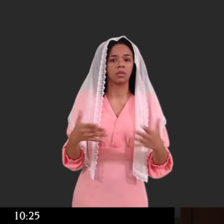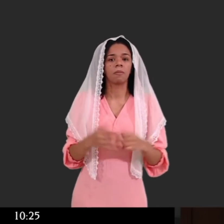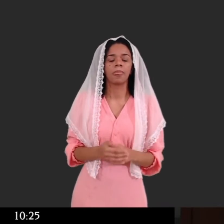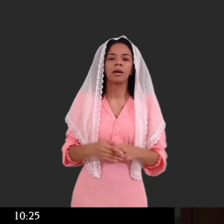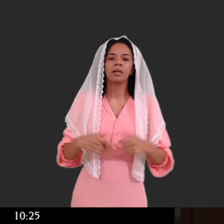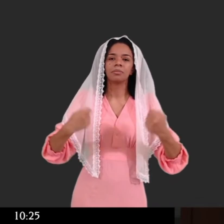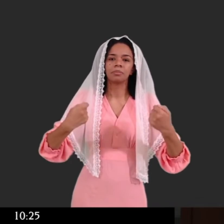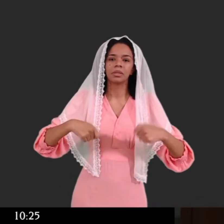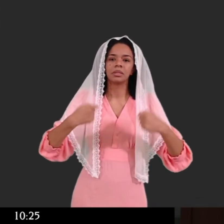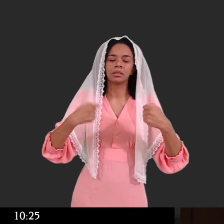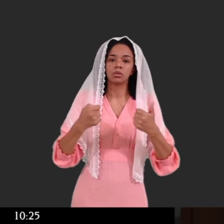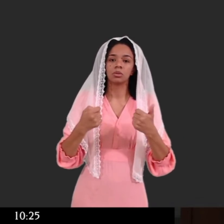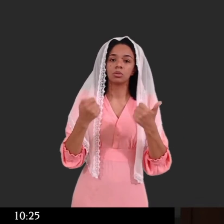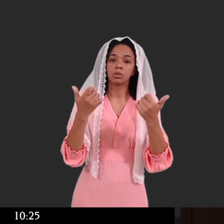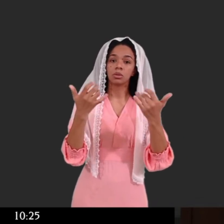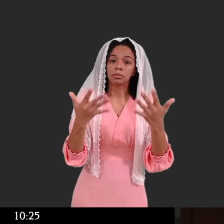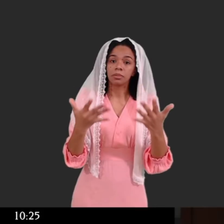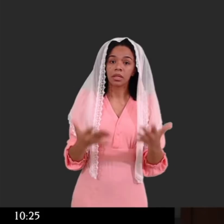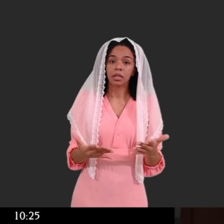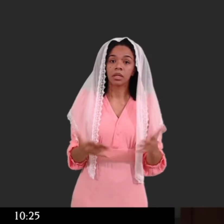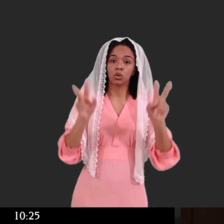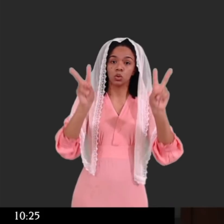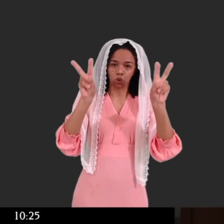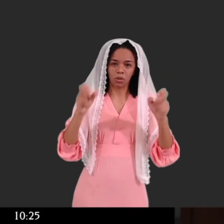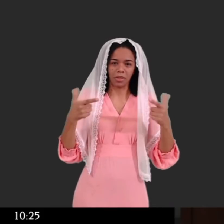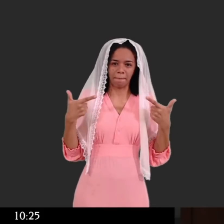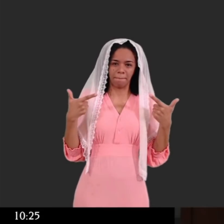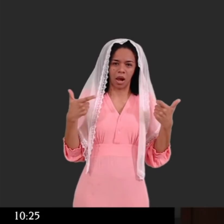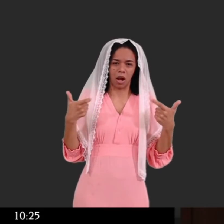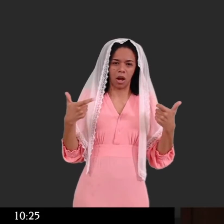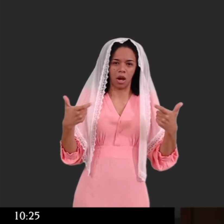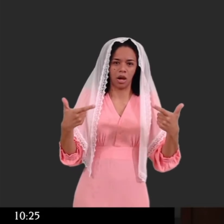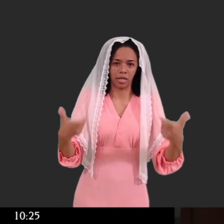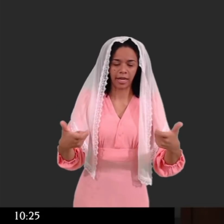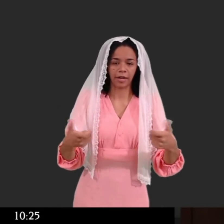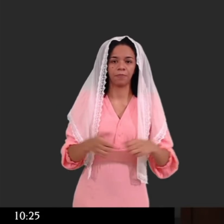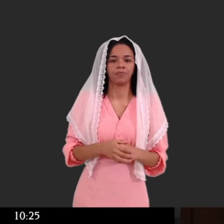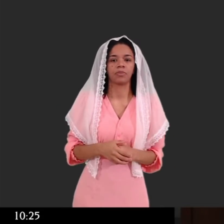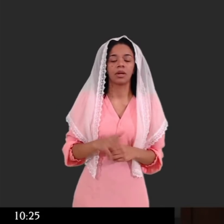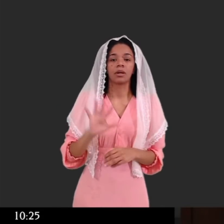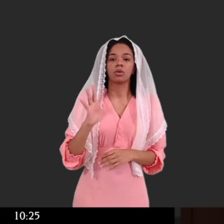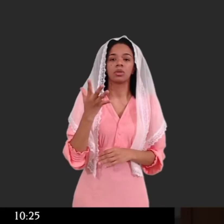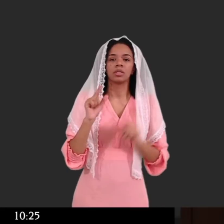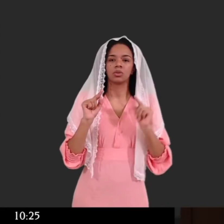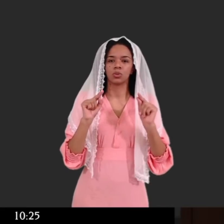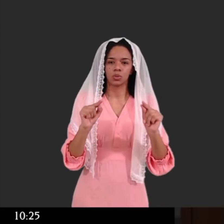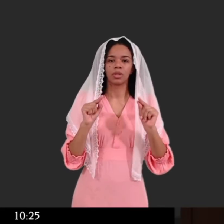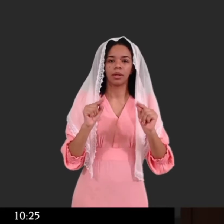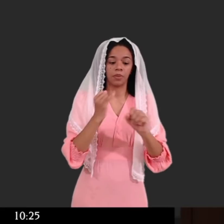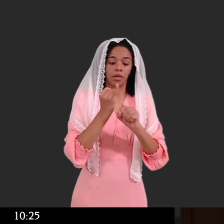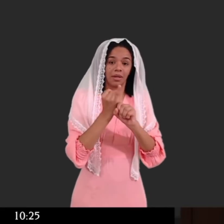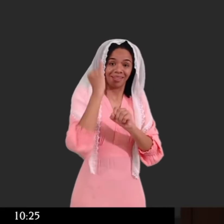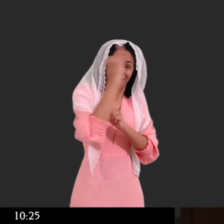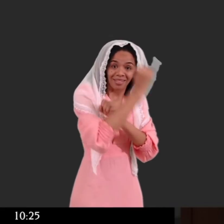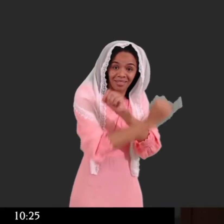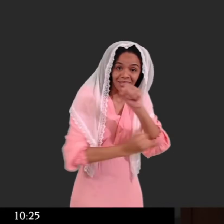eu preciso esclarecer alguma coisa no tocante a essa matéria. A internet é uma mídia